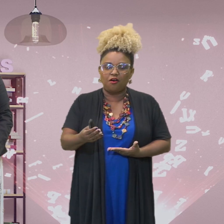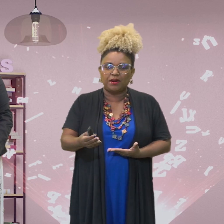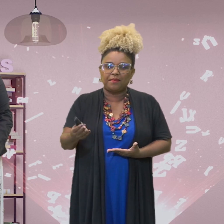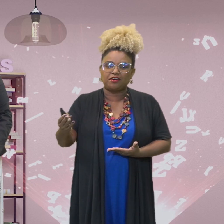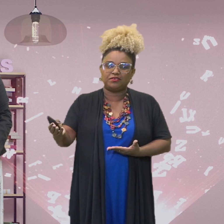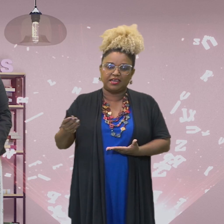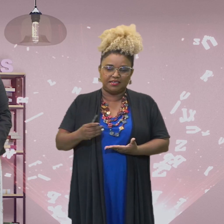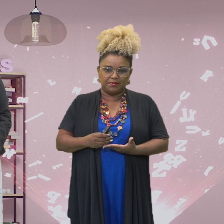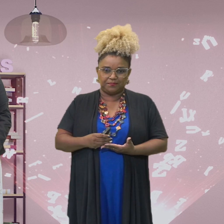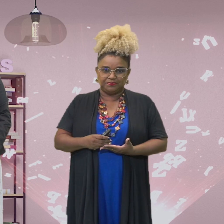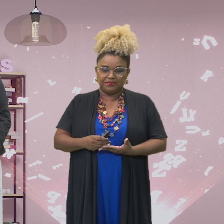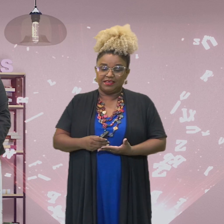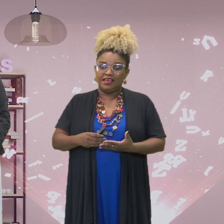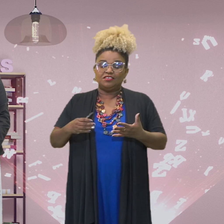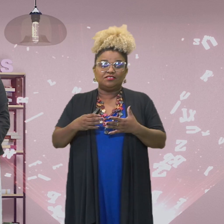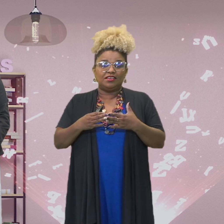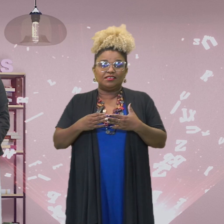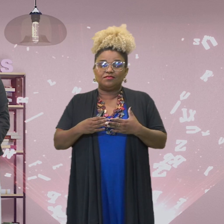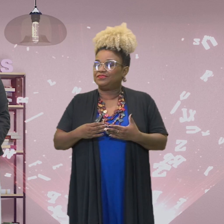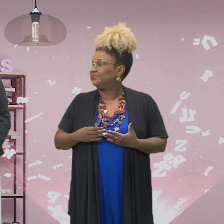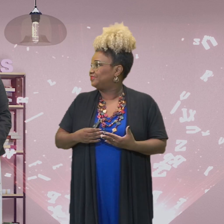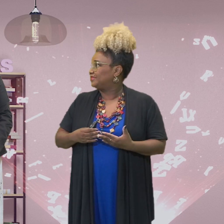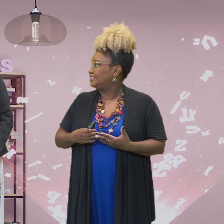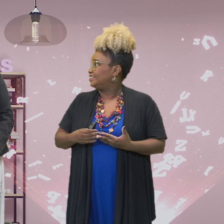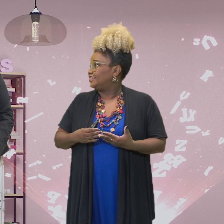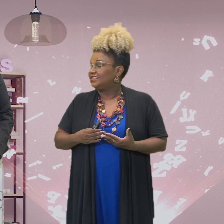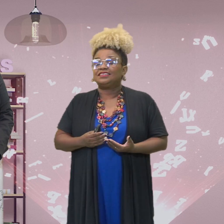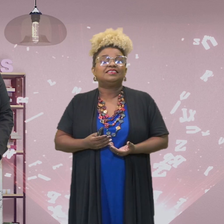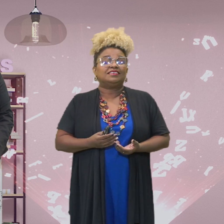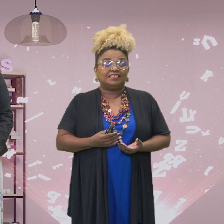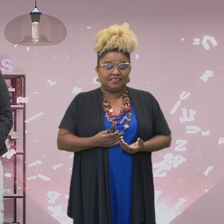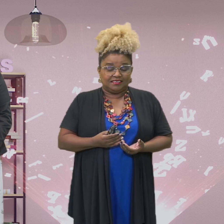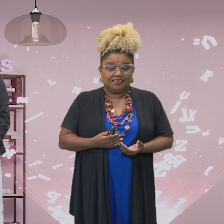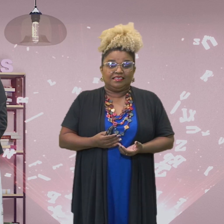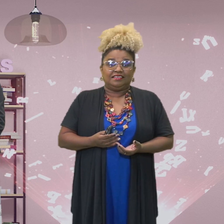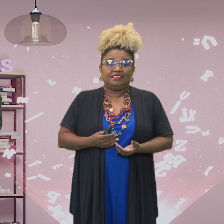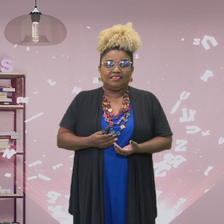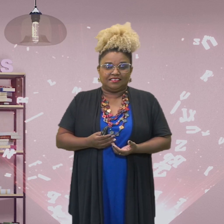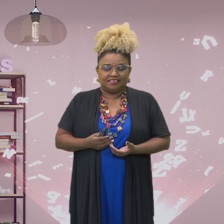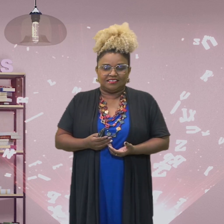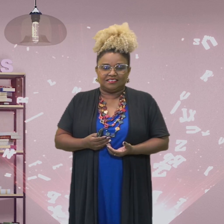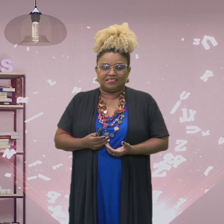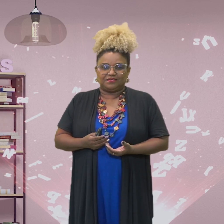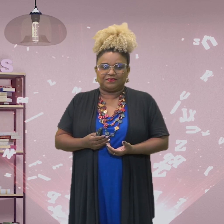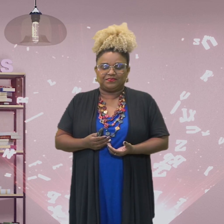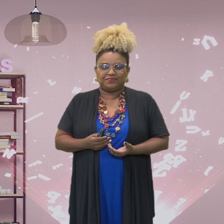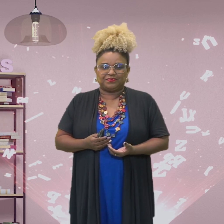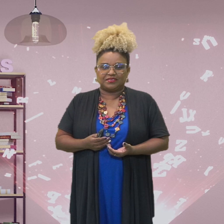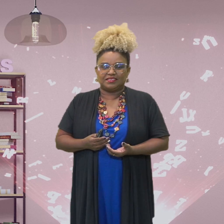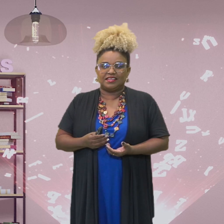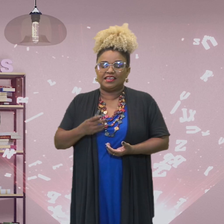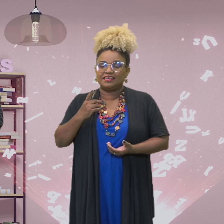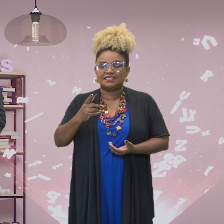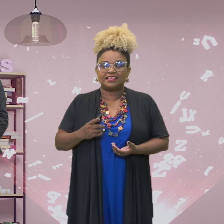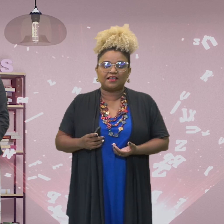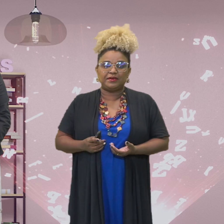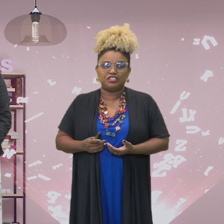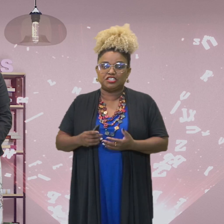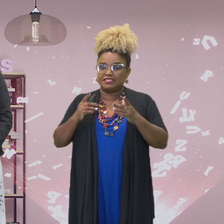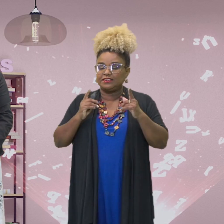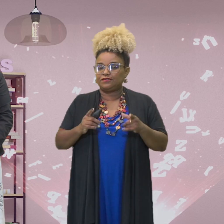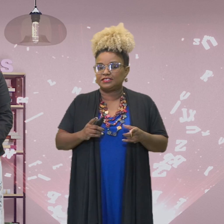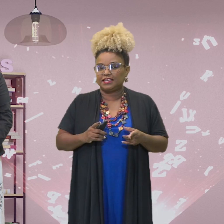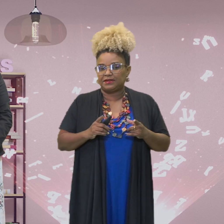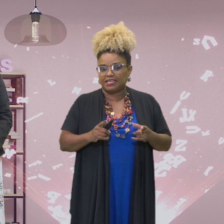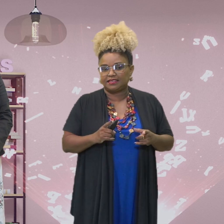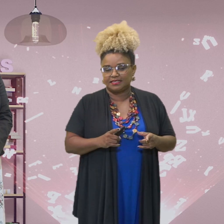A obra Macunaíma. Macunaíma é uma das principais obras da primeira fase do modernismo.